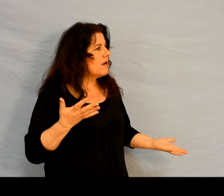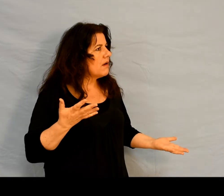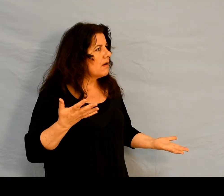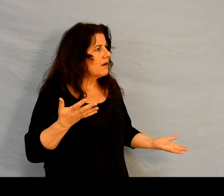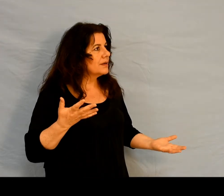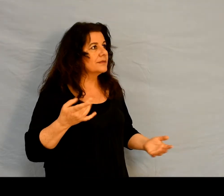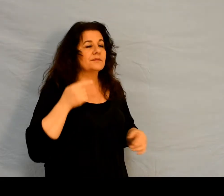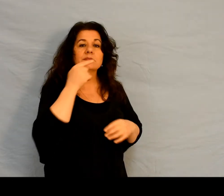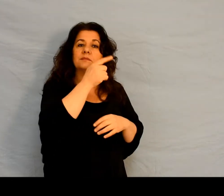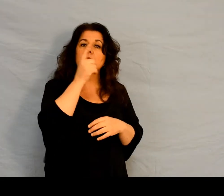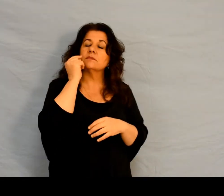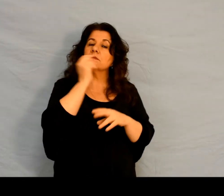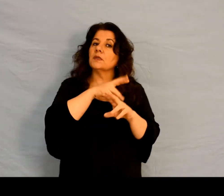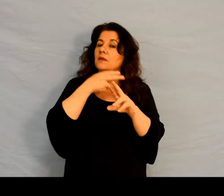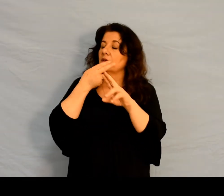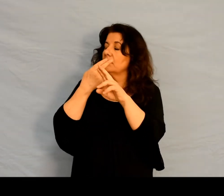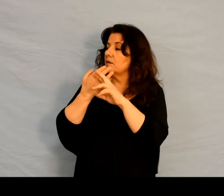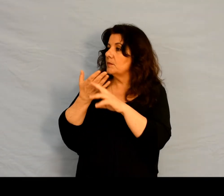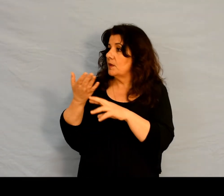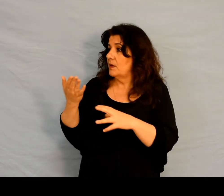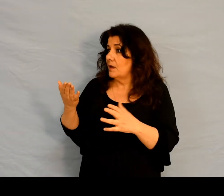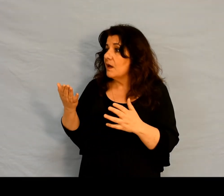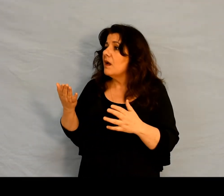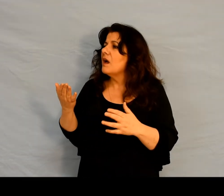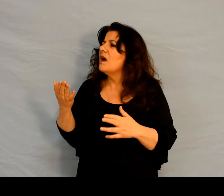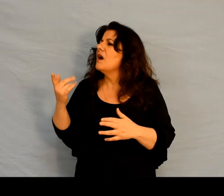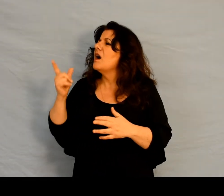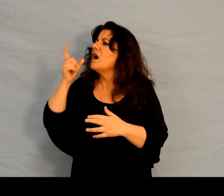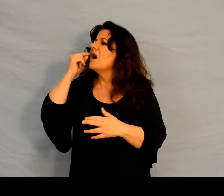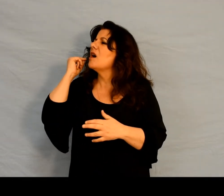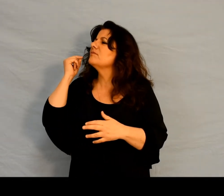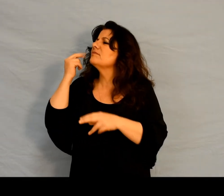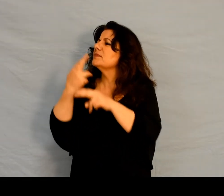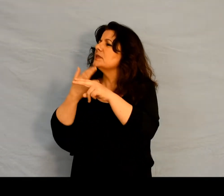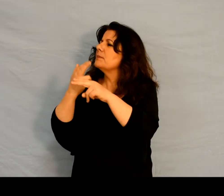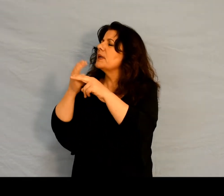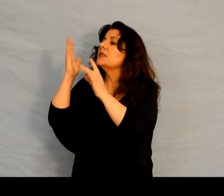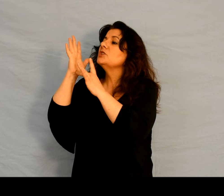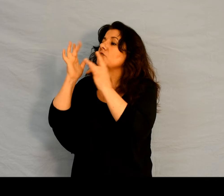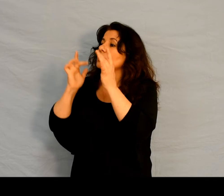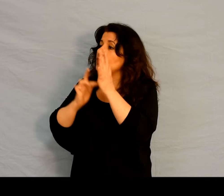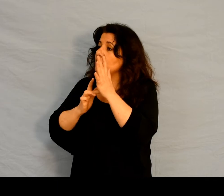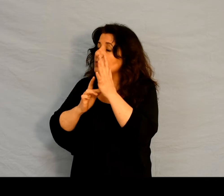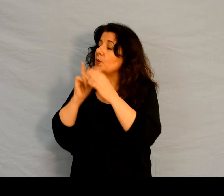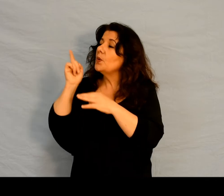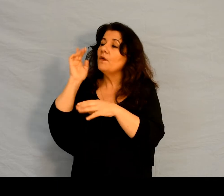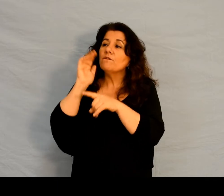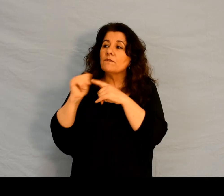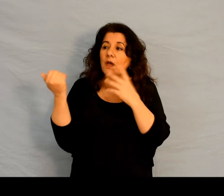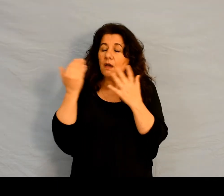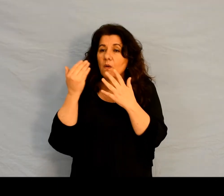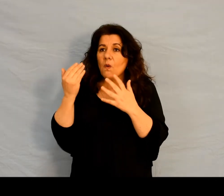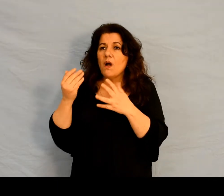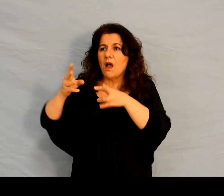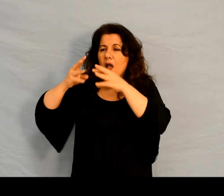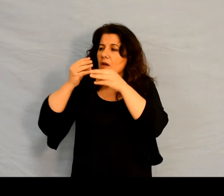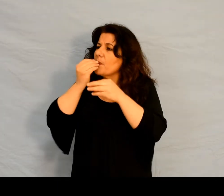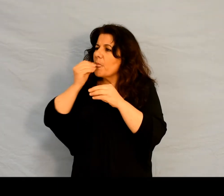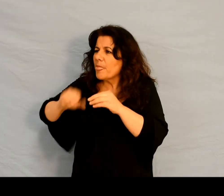Il répondit, « L'homme que l'on appelle Jésus a fait de la boue, il me l'a appliqué sur les